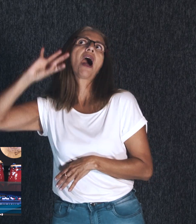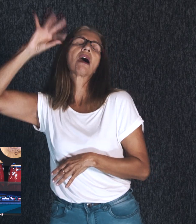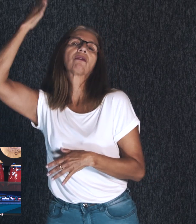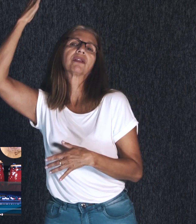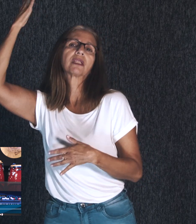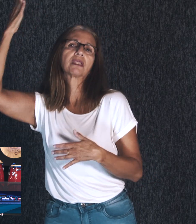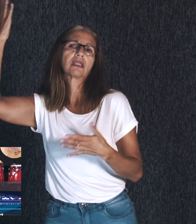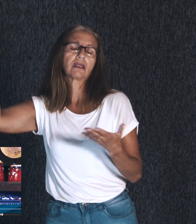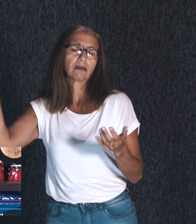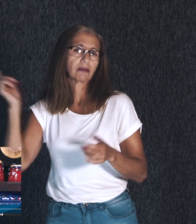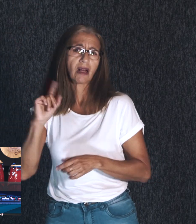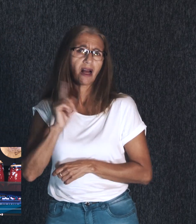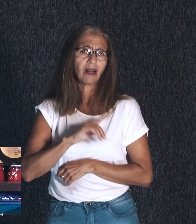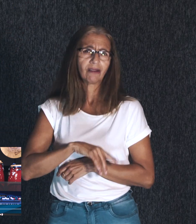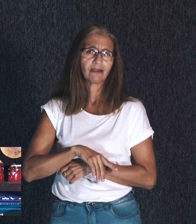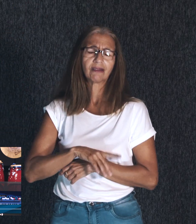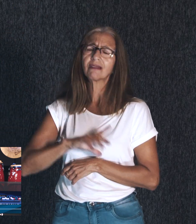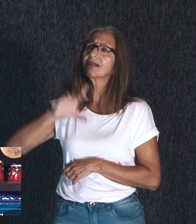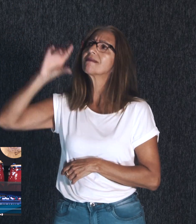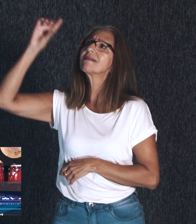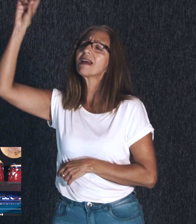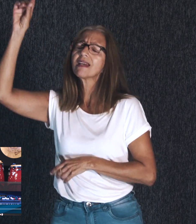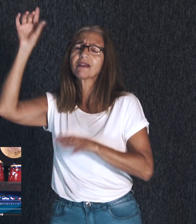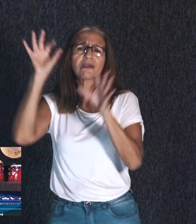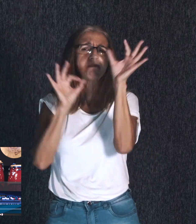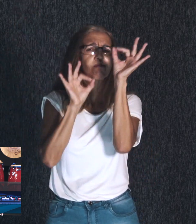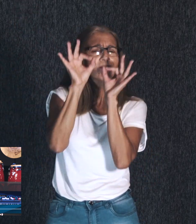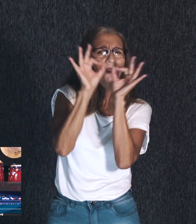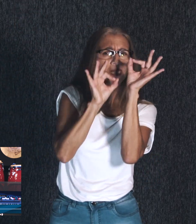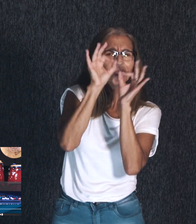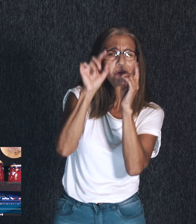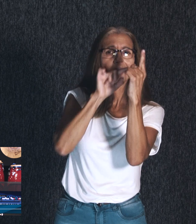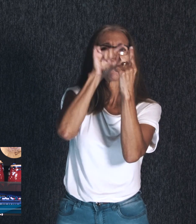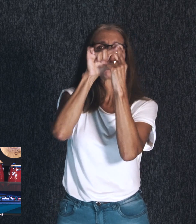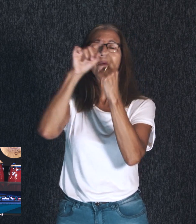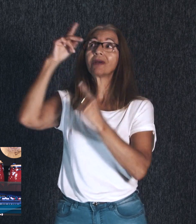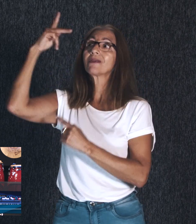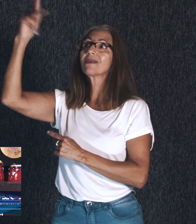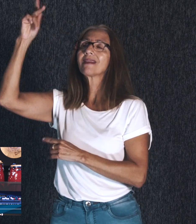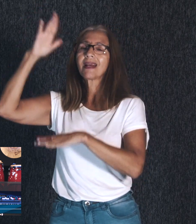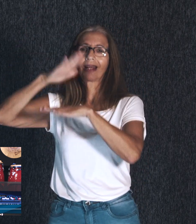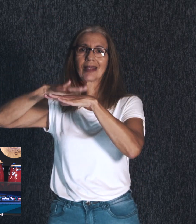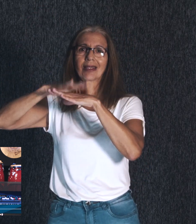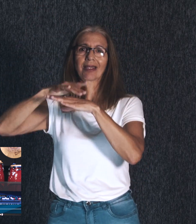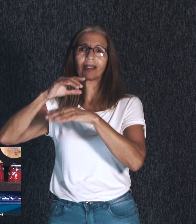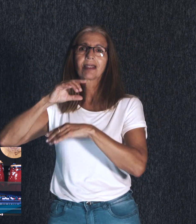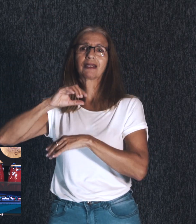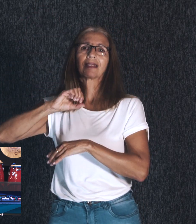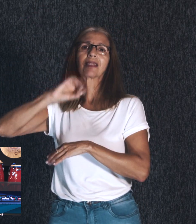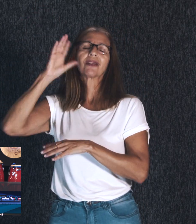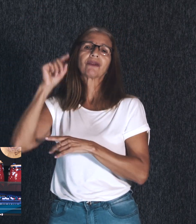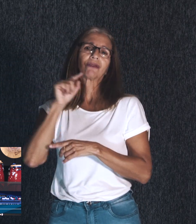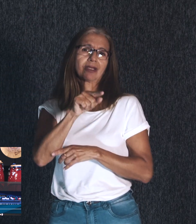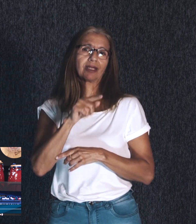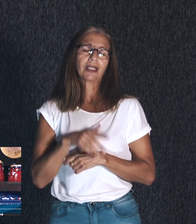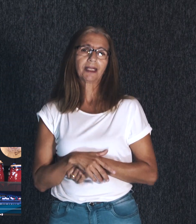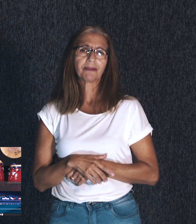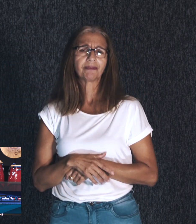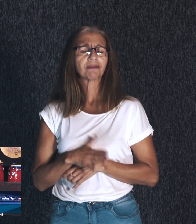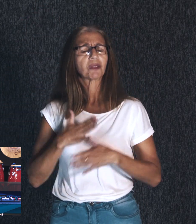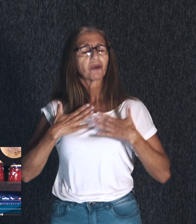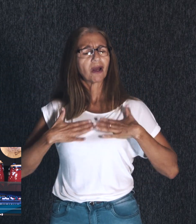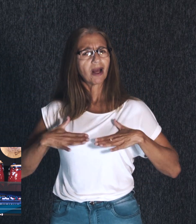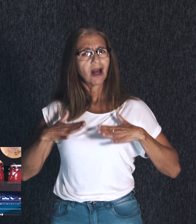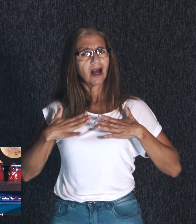criei você. E eu te amei, diz o Senhor. Portanto, fique calmo.